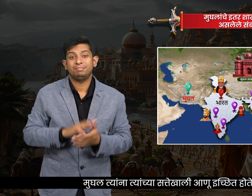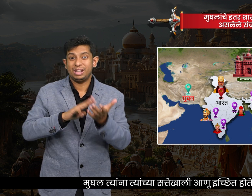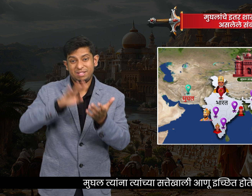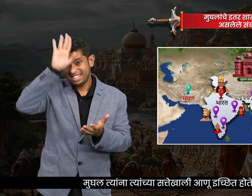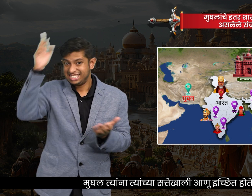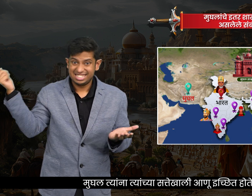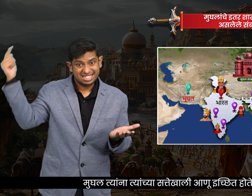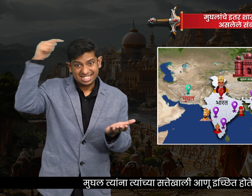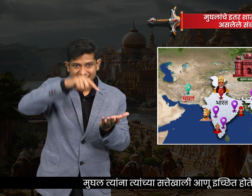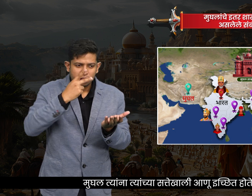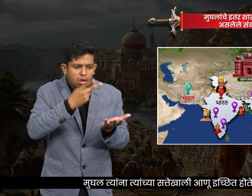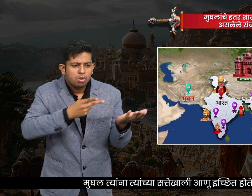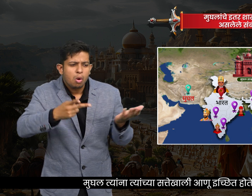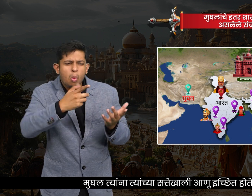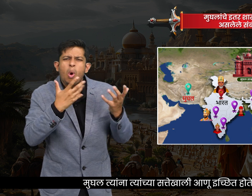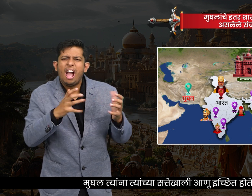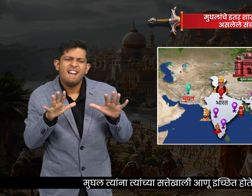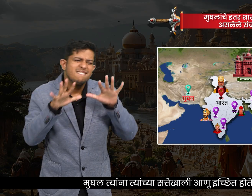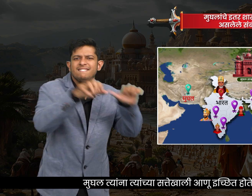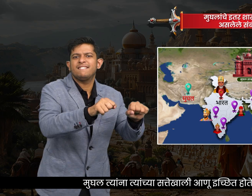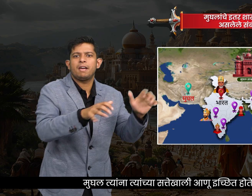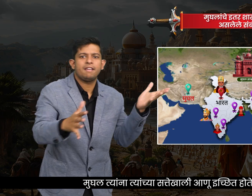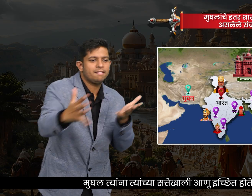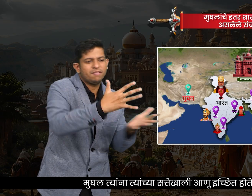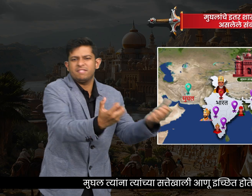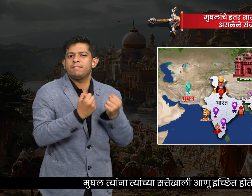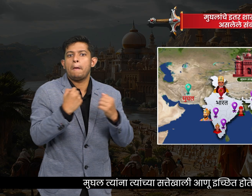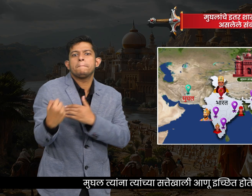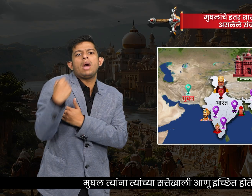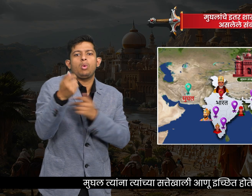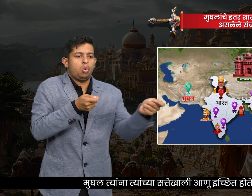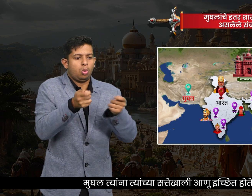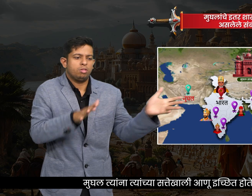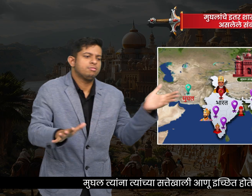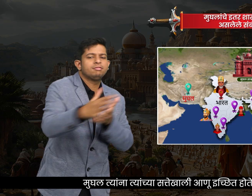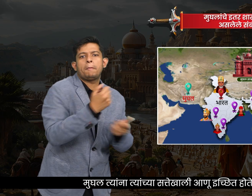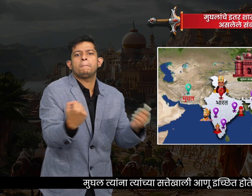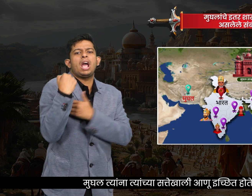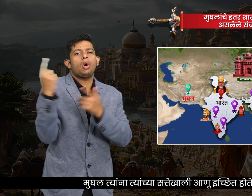मुघल त्यांना त्यांच्या सत्तेखाली आणू इच्छित होते.